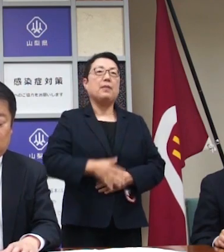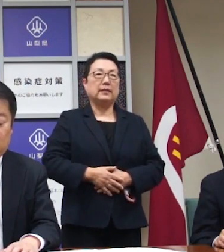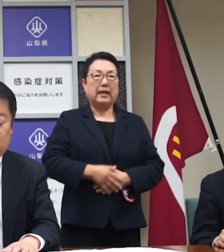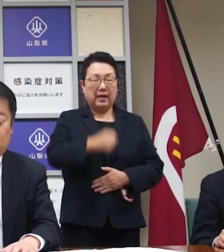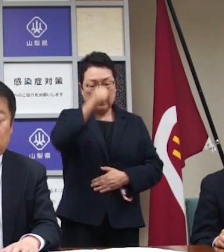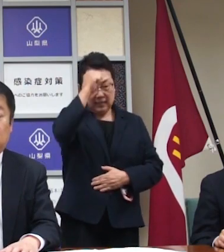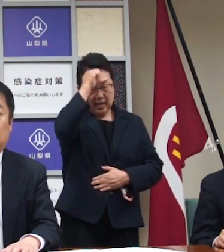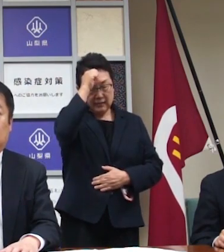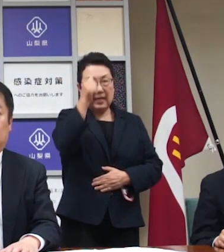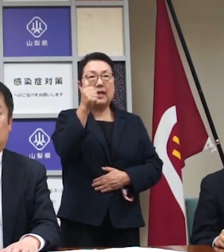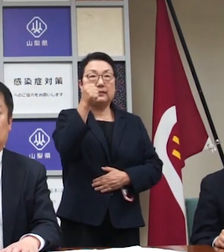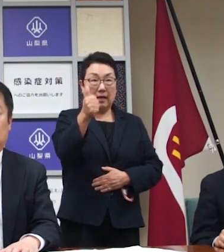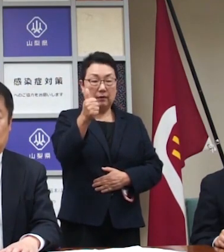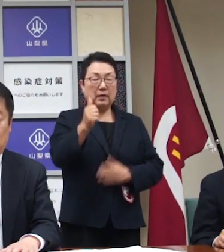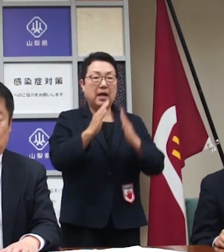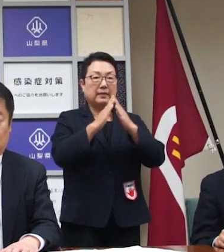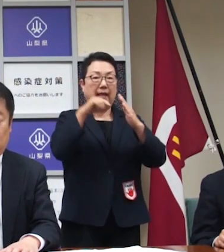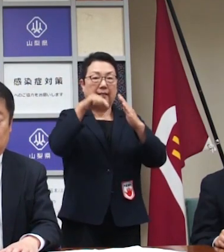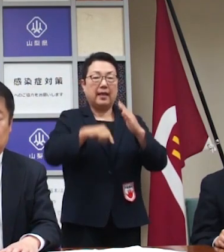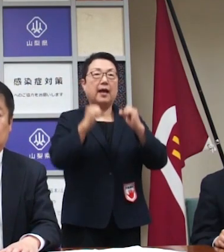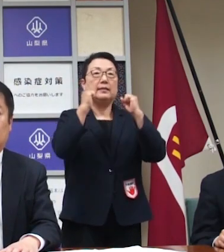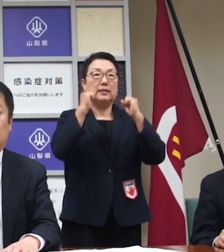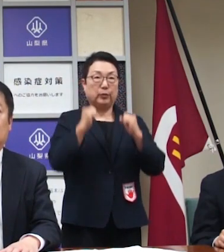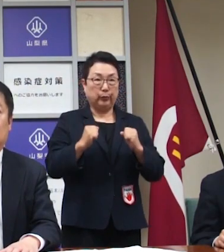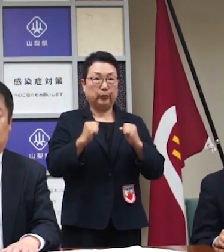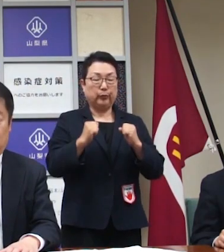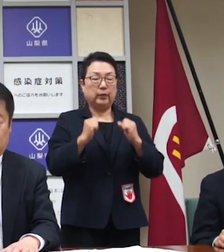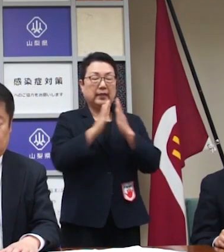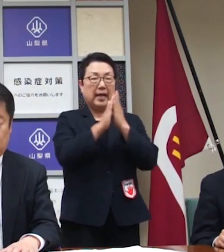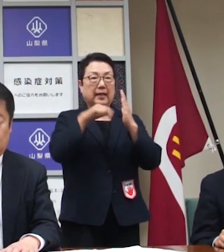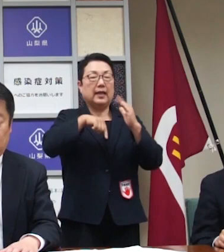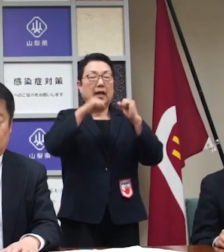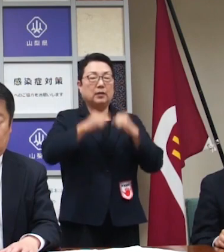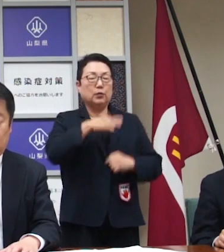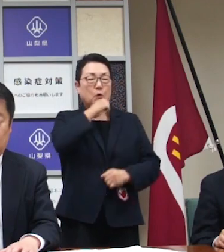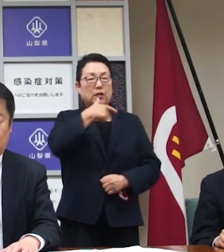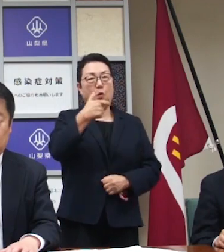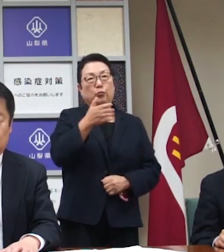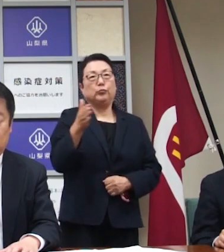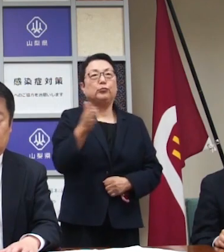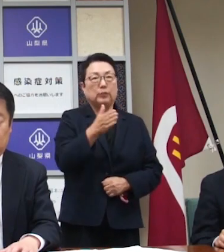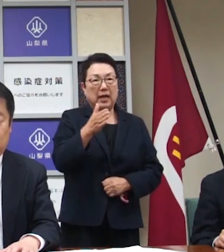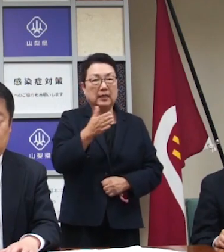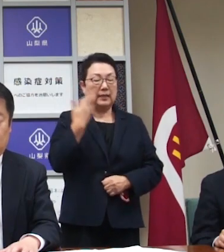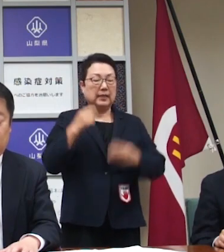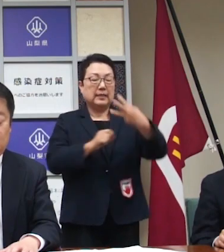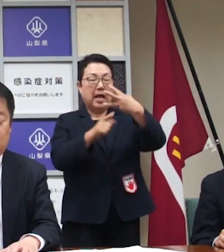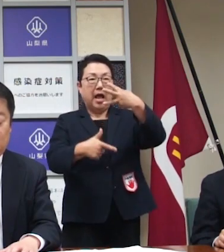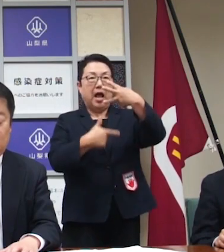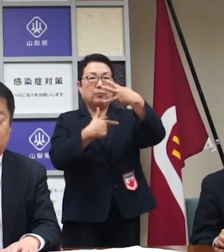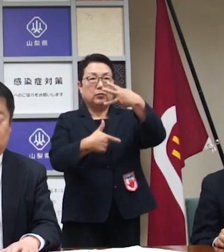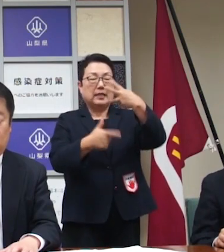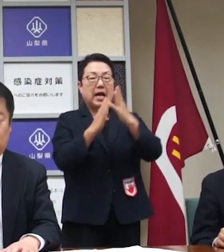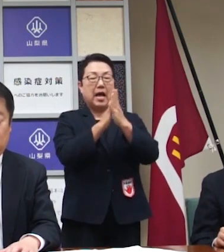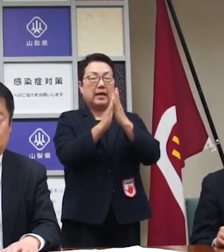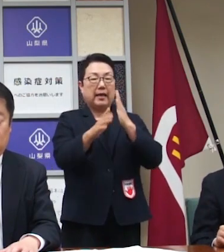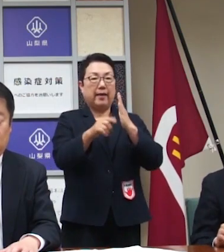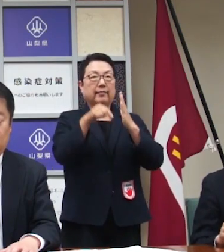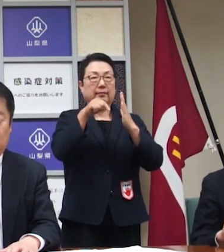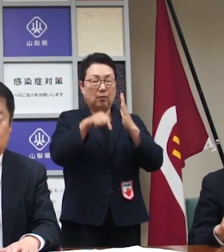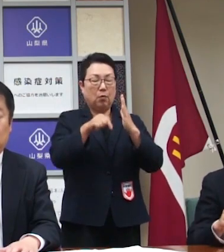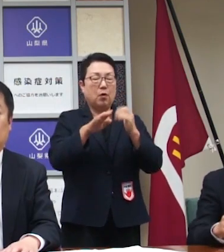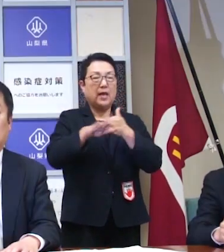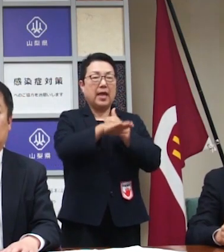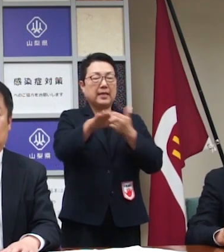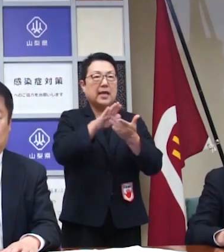患者さんは、県内在住の、60代男性であり、3月6日に、山梨県